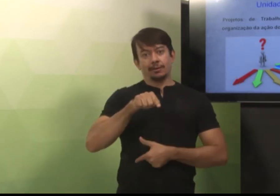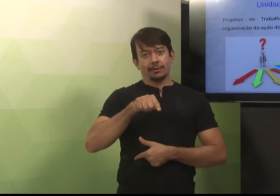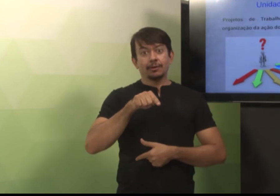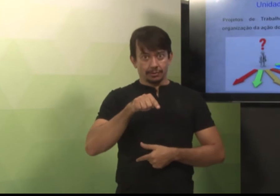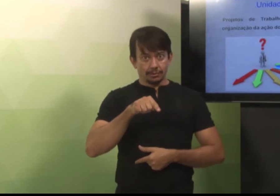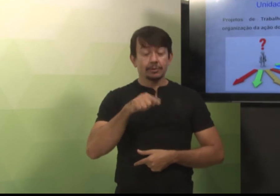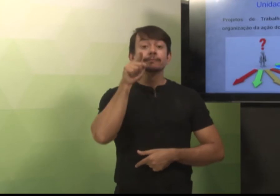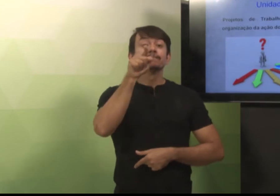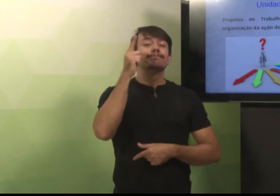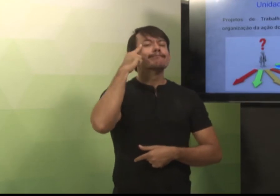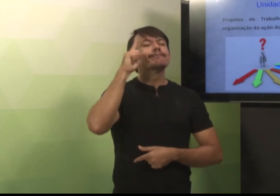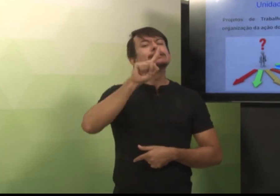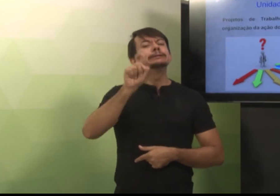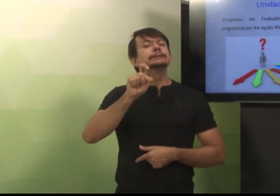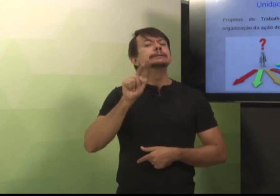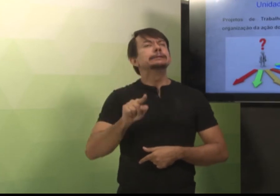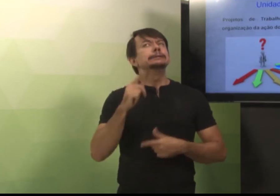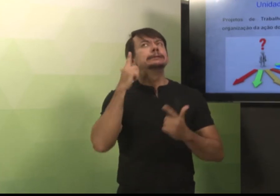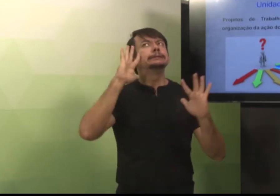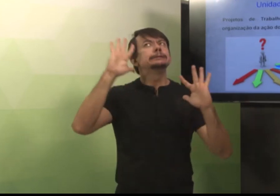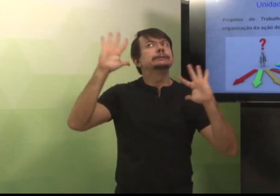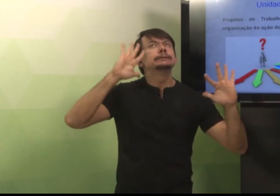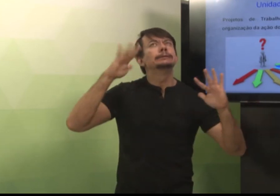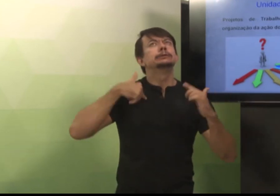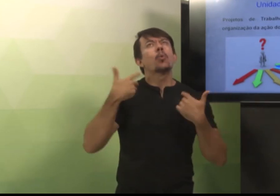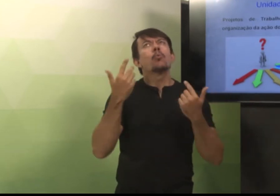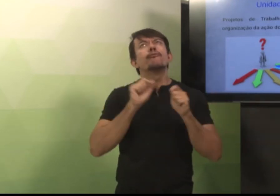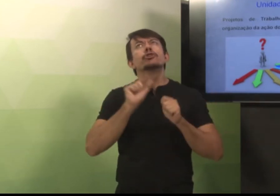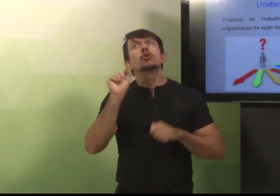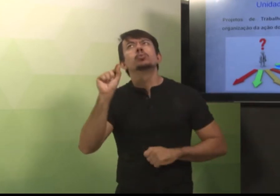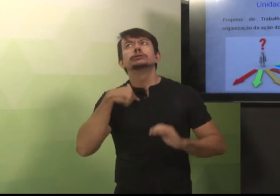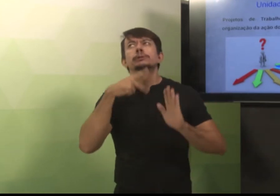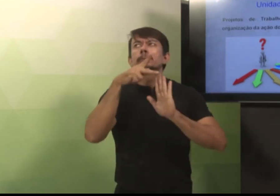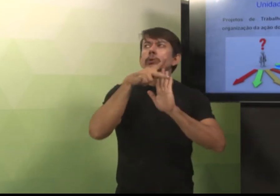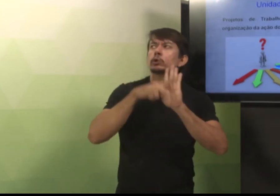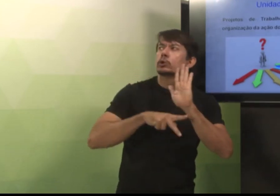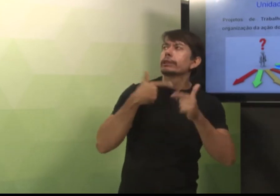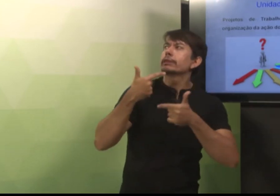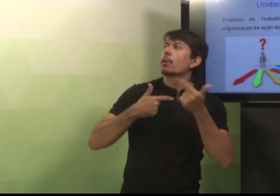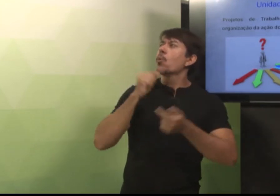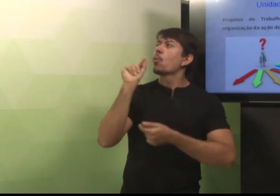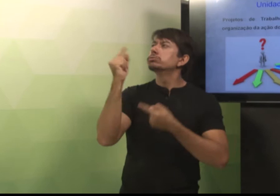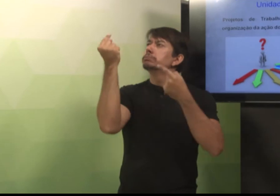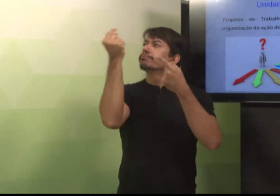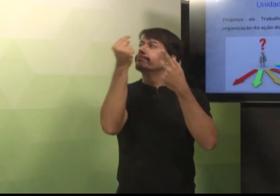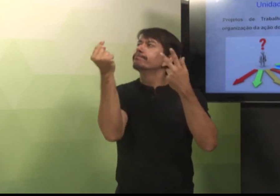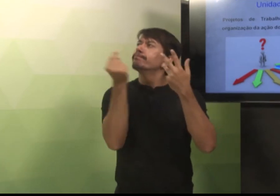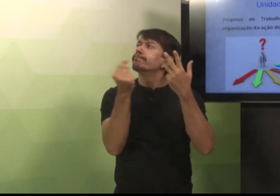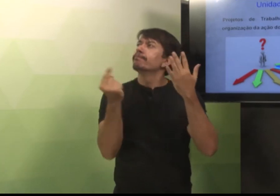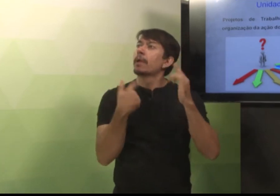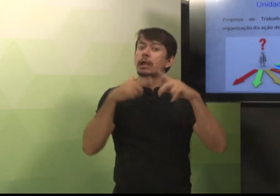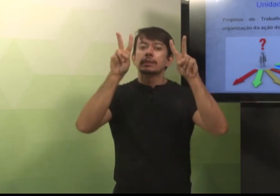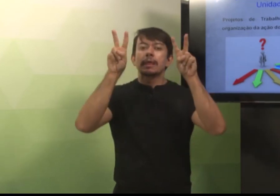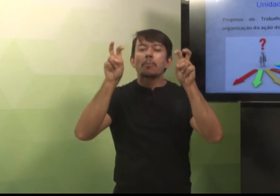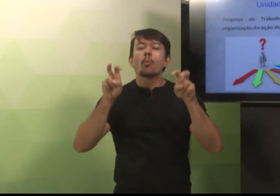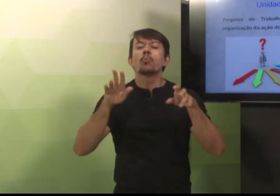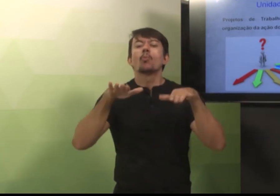projeto, você dará início ao seu estágio. Então, você vai pensar o que eu devo fazer, como fazer, quais são os elementos desse